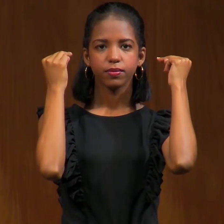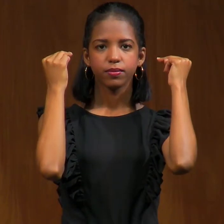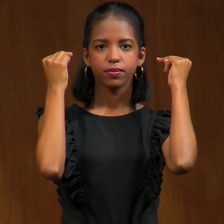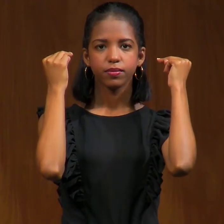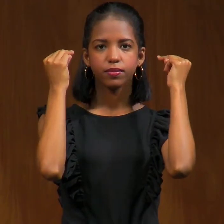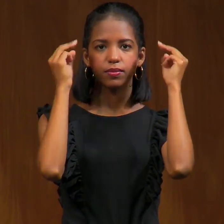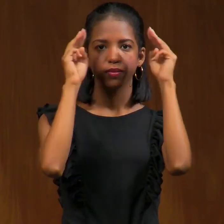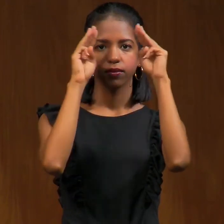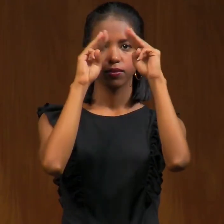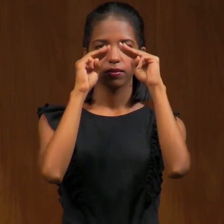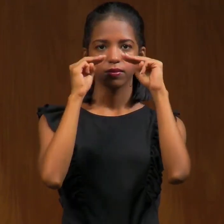México,